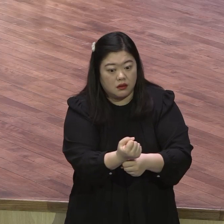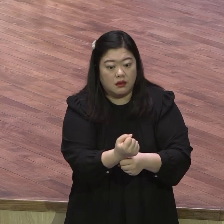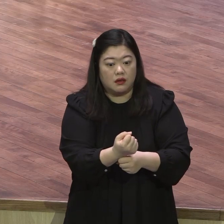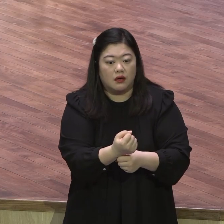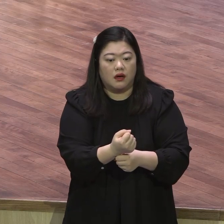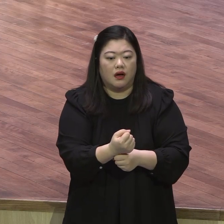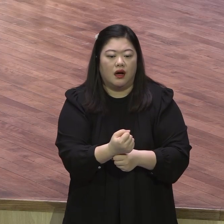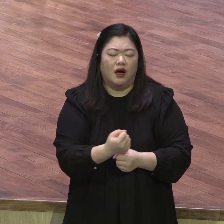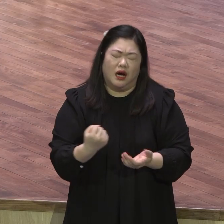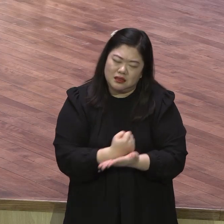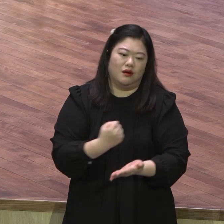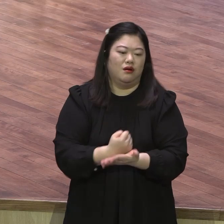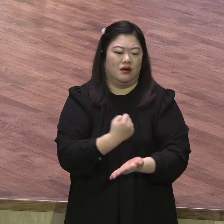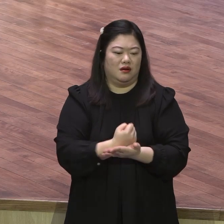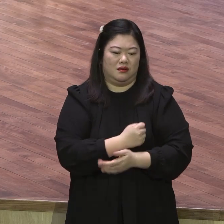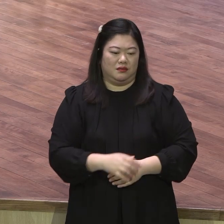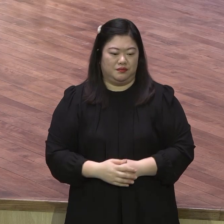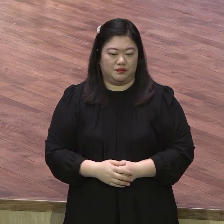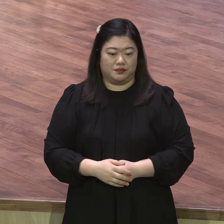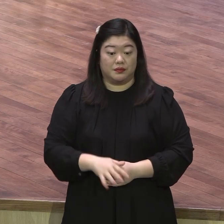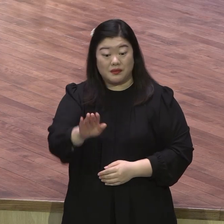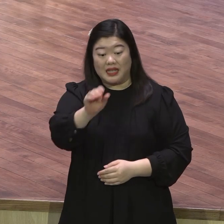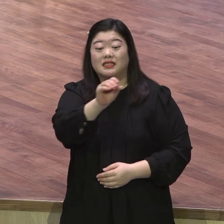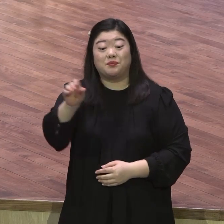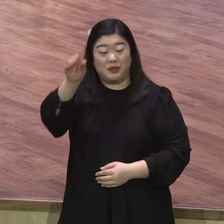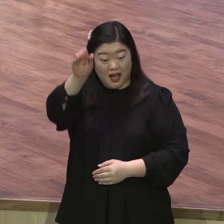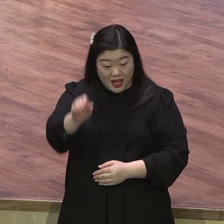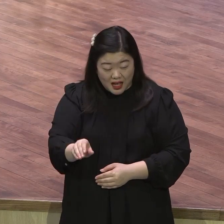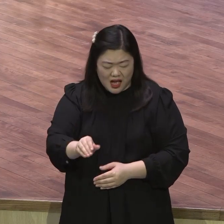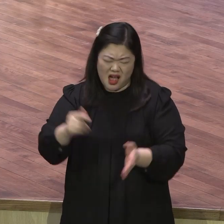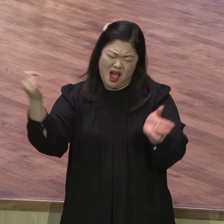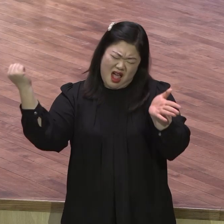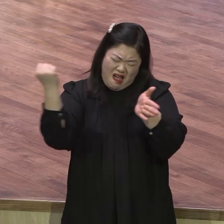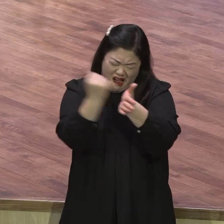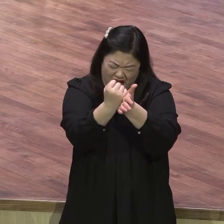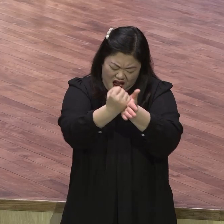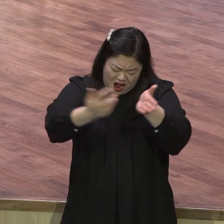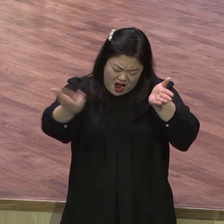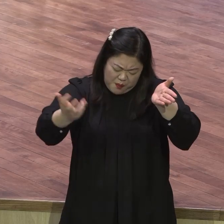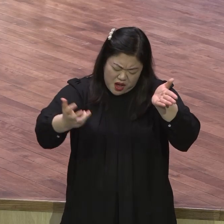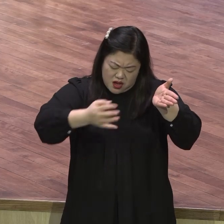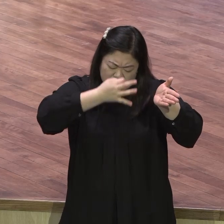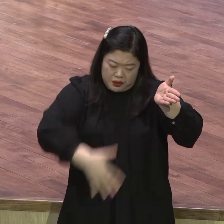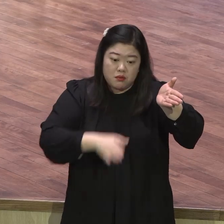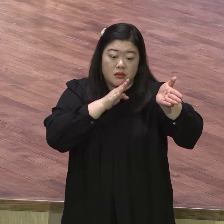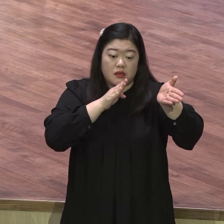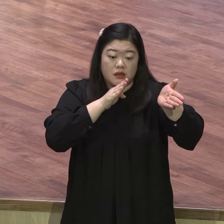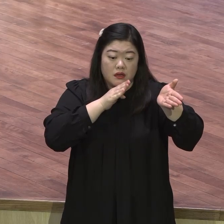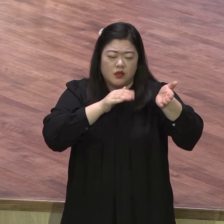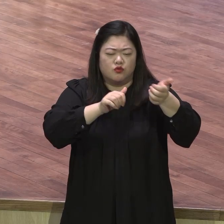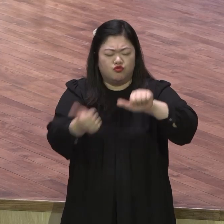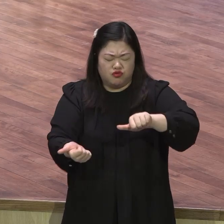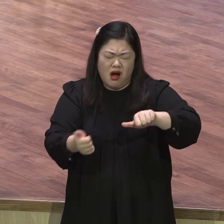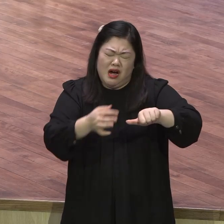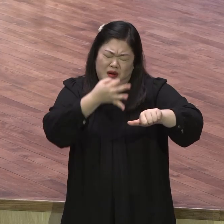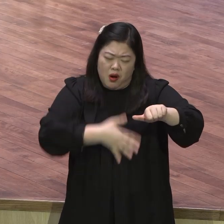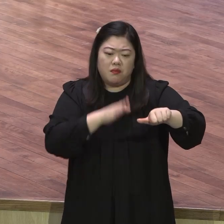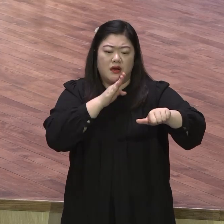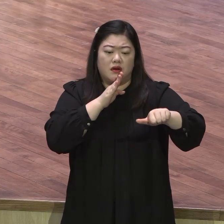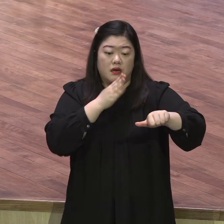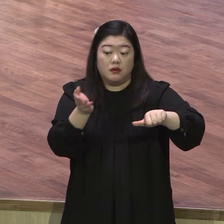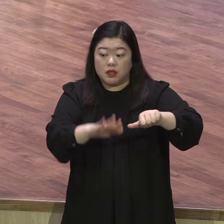우리에게는 십자가를 넘어 부활의 영광이 있기 때문에 여러분이 이길 수가 있습니다. 십자가 노 크로스 노